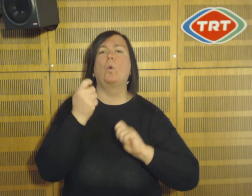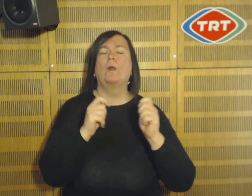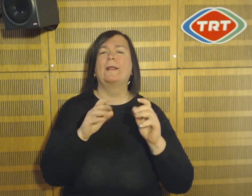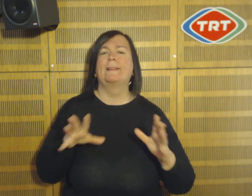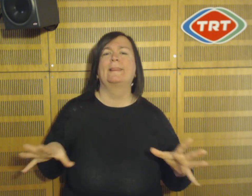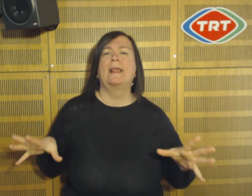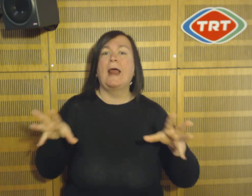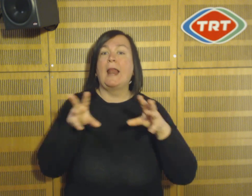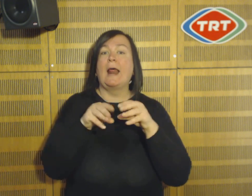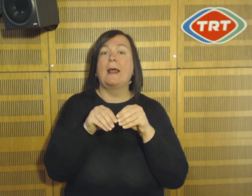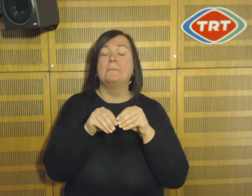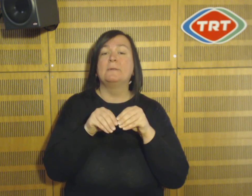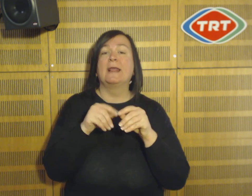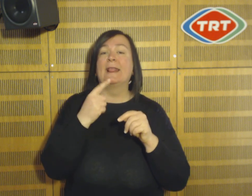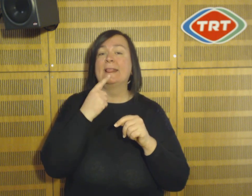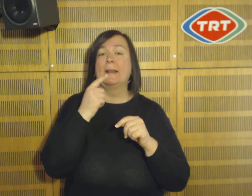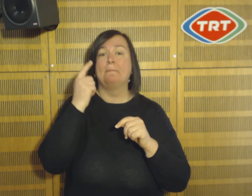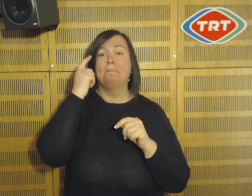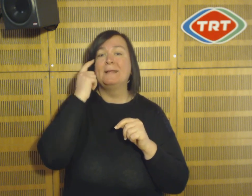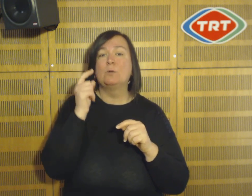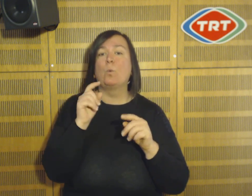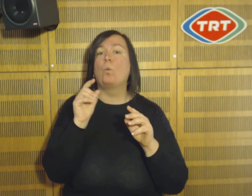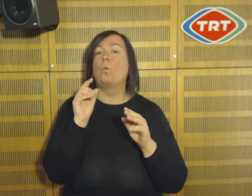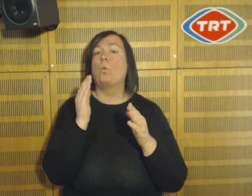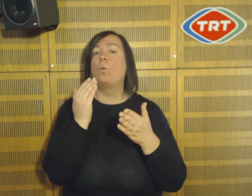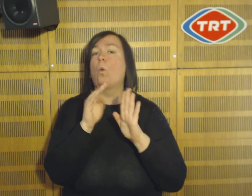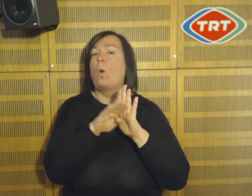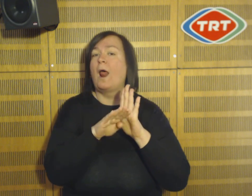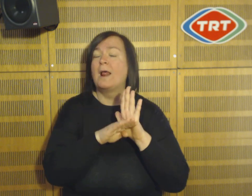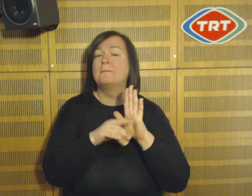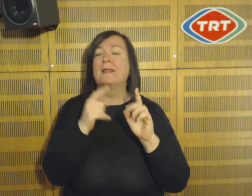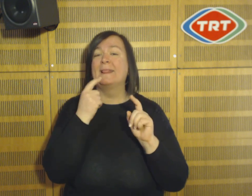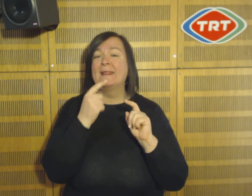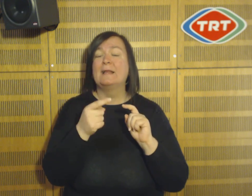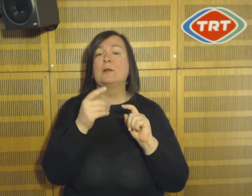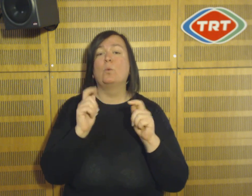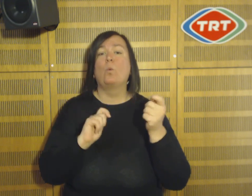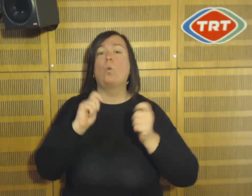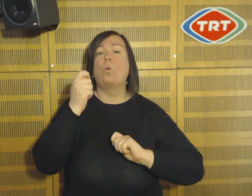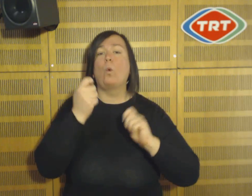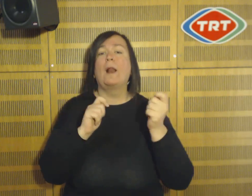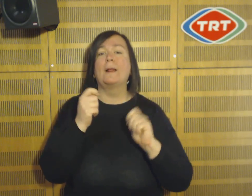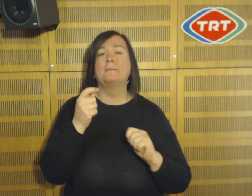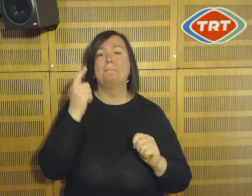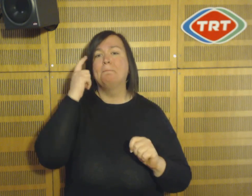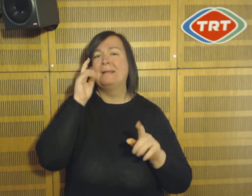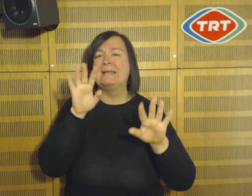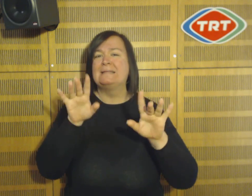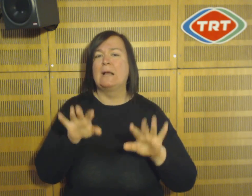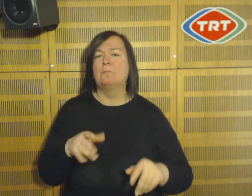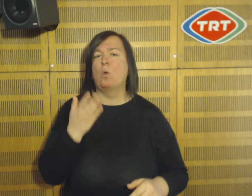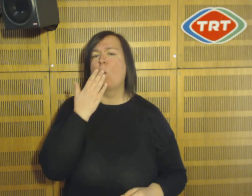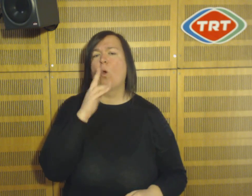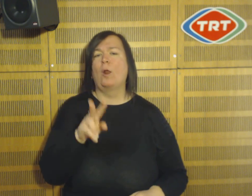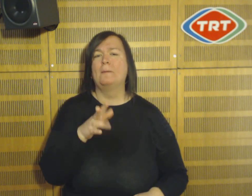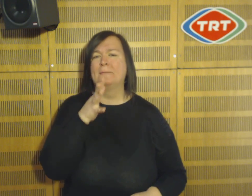örneklerin dil bilgisi ve kuramsal dil bilimi araştırmalarında kullanılmak üzere bilgisayar tarafından okunabilecek bir